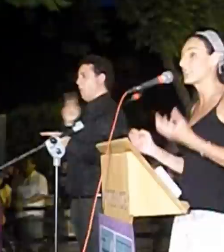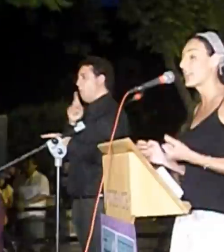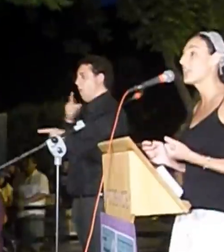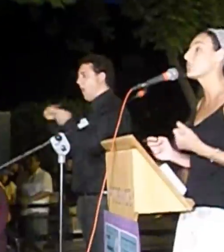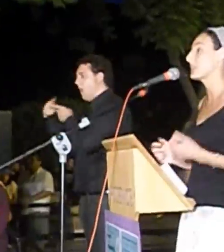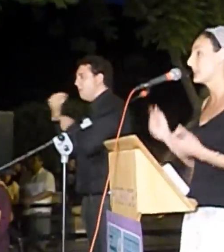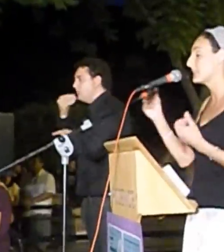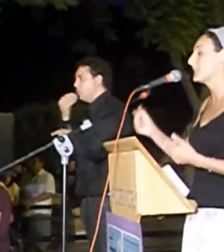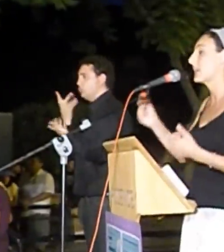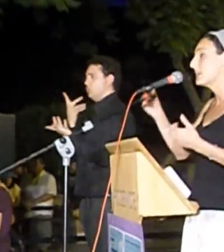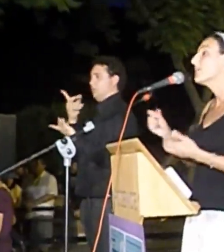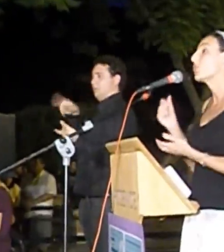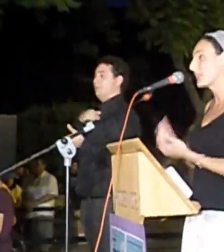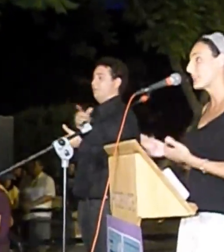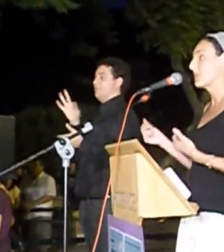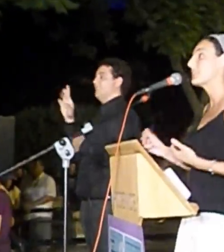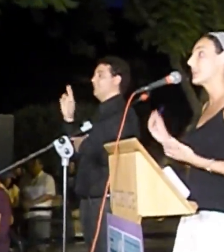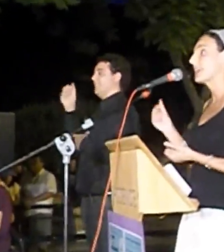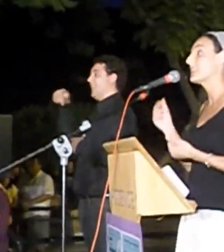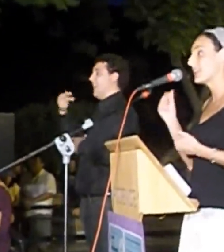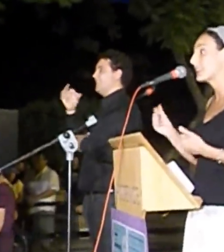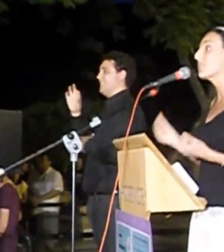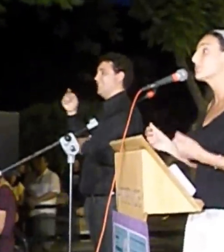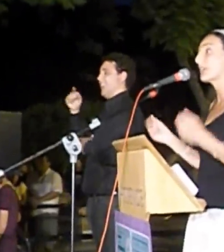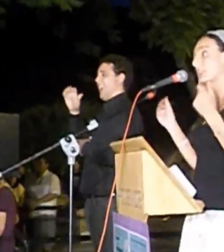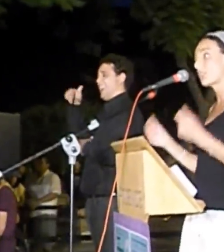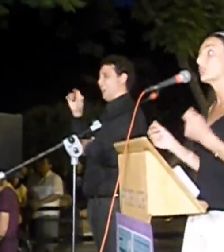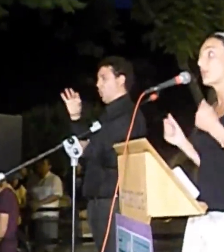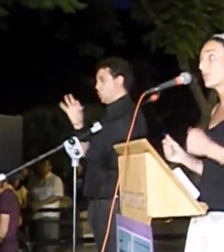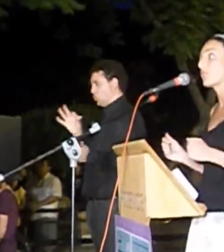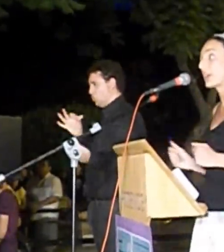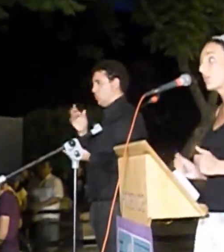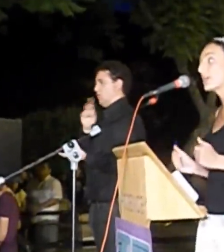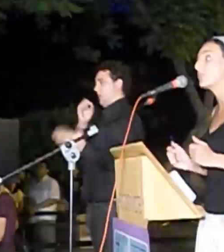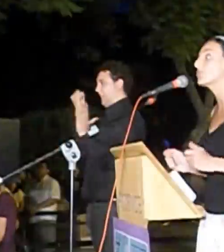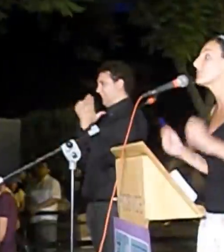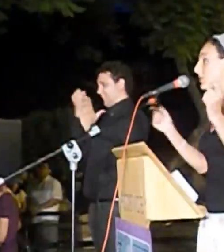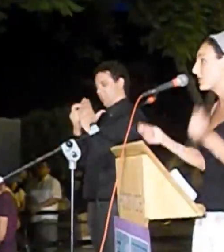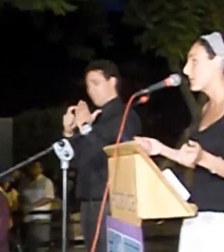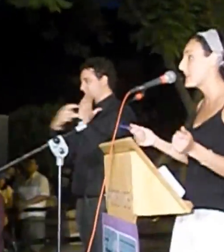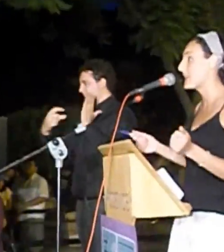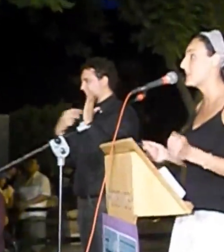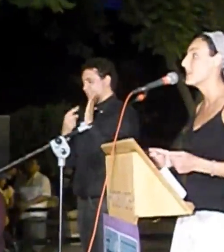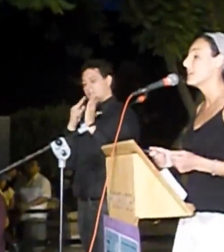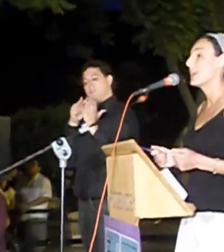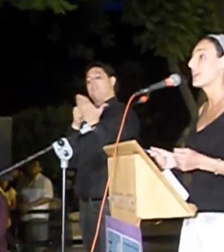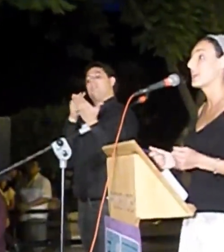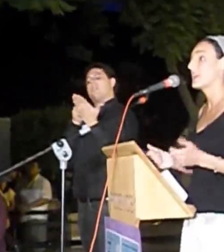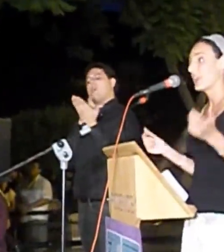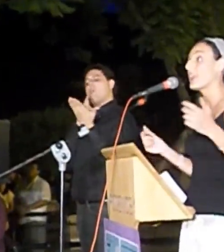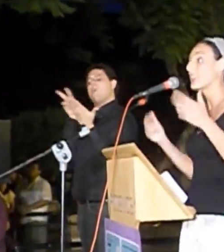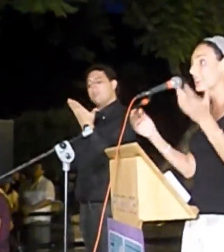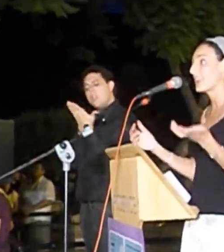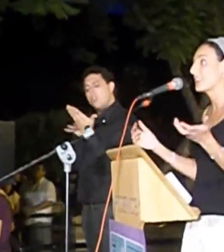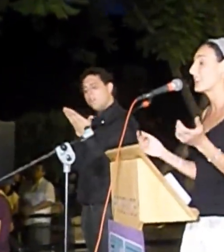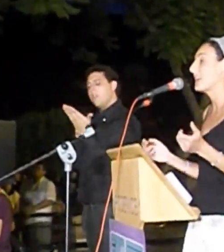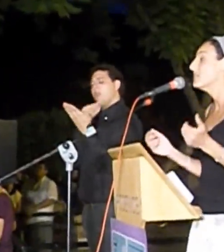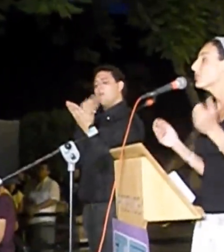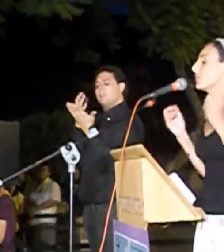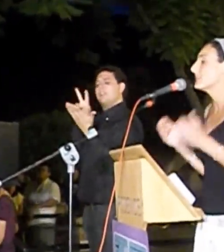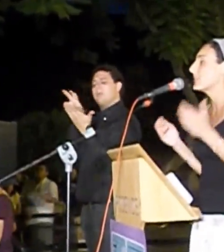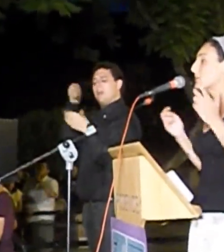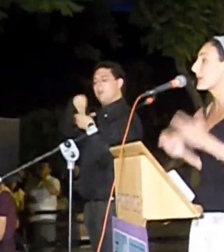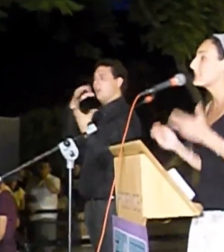alimentos transgénicos que tienen que estar correctamente etiquetados para que todos sepamos lo que comemos de dónde vienen eh etcétera